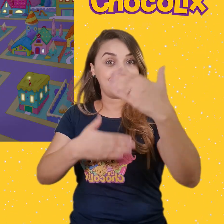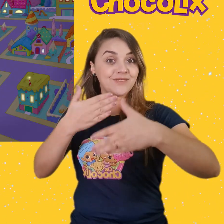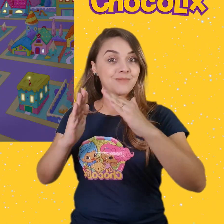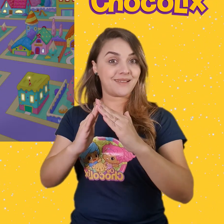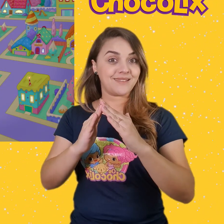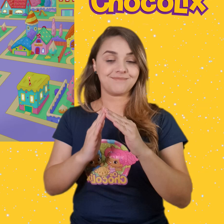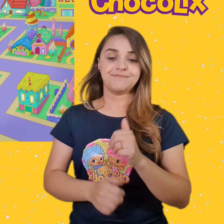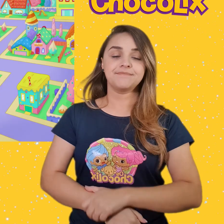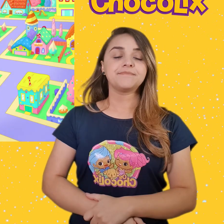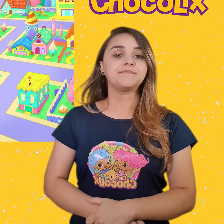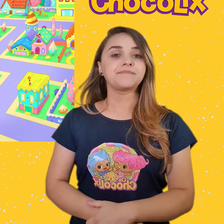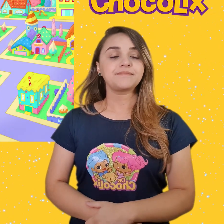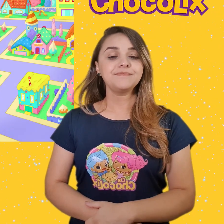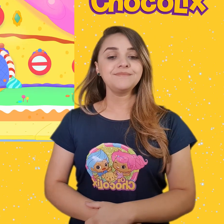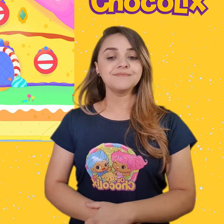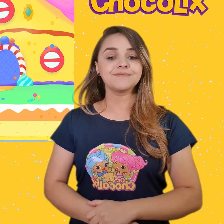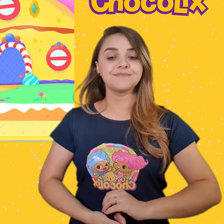casa.